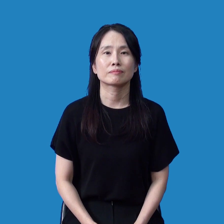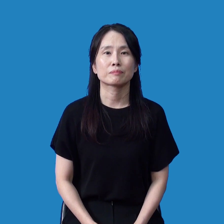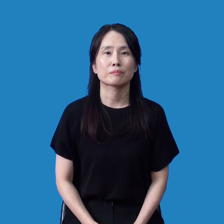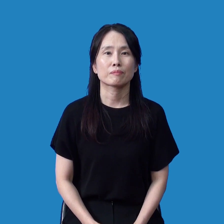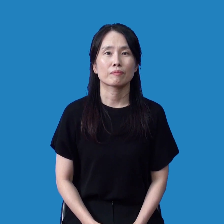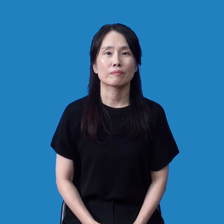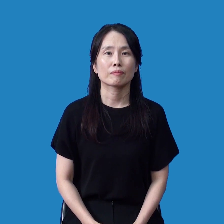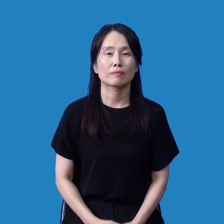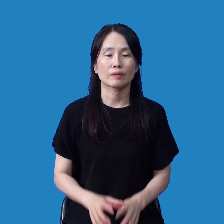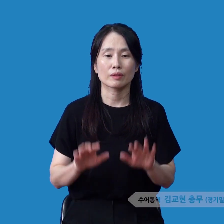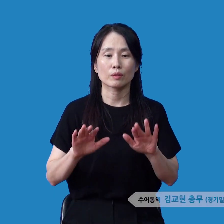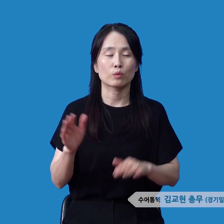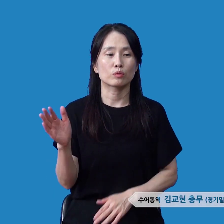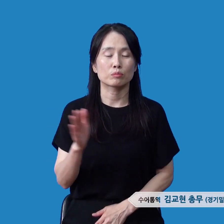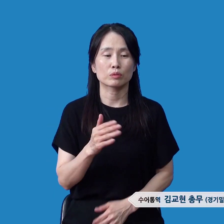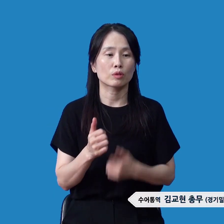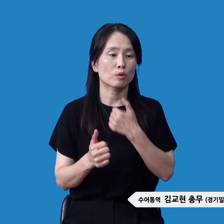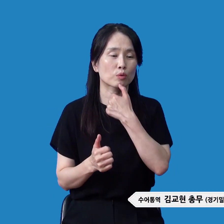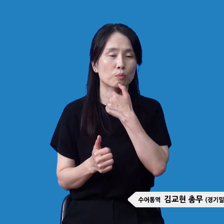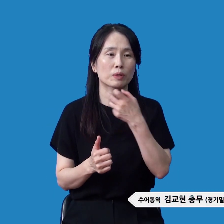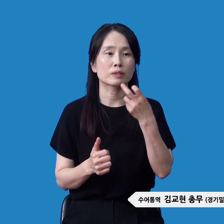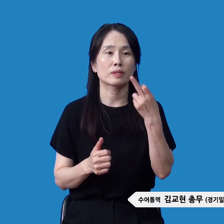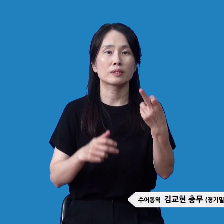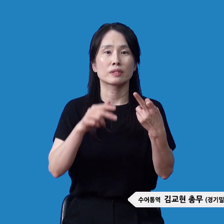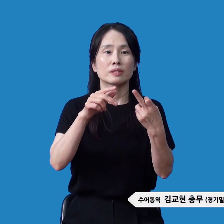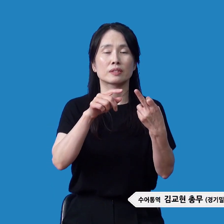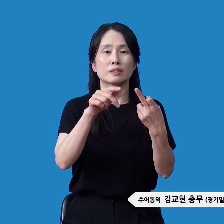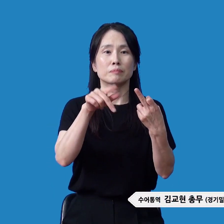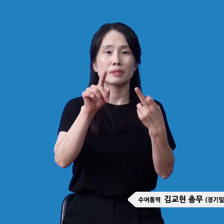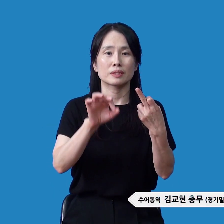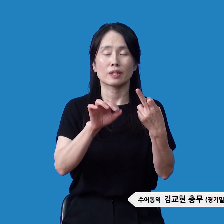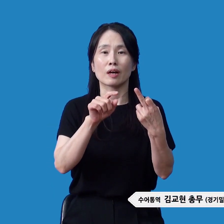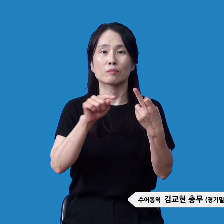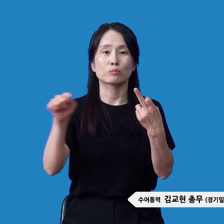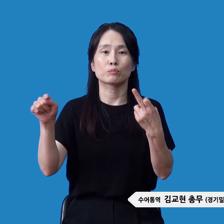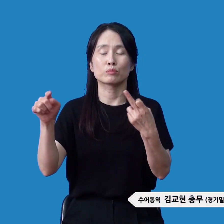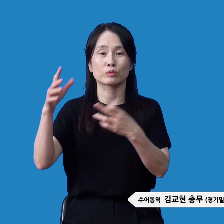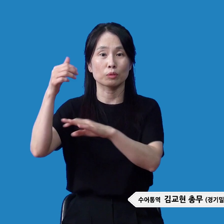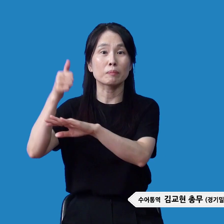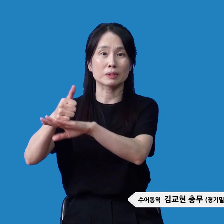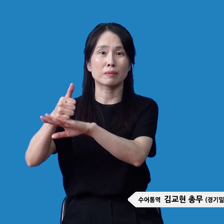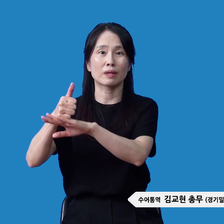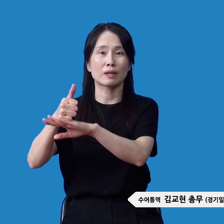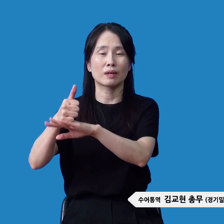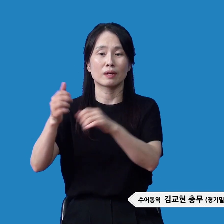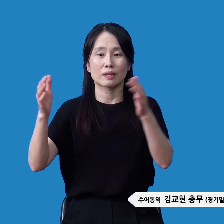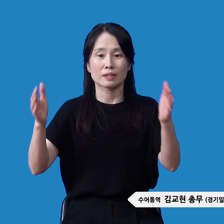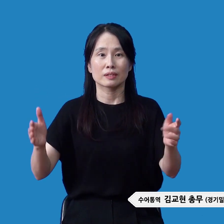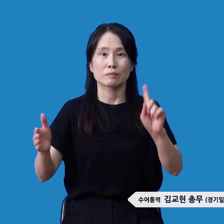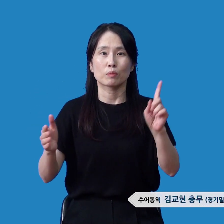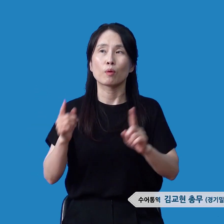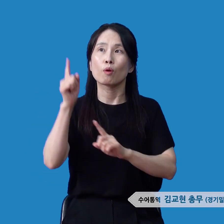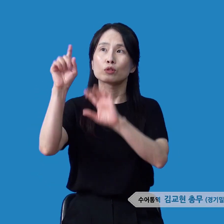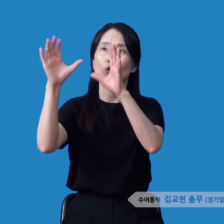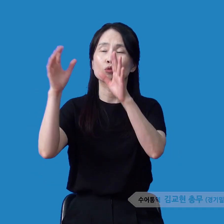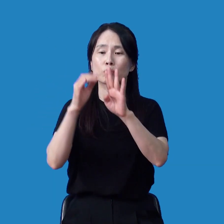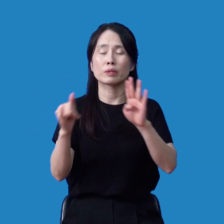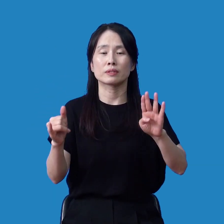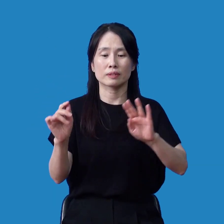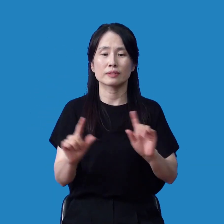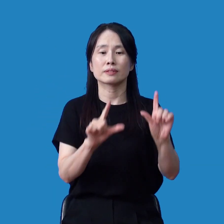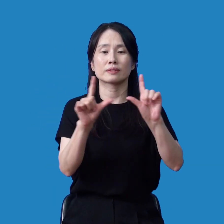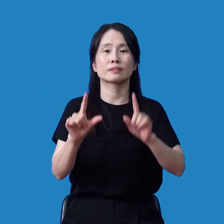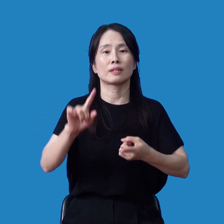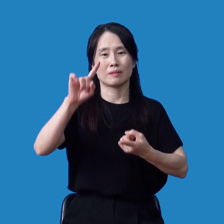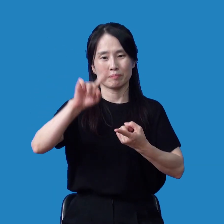오늘부터 보는 이 로마서 12장부터 로마서 마지막까지는 천국 백성의 삶에 대한